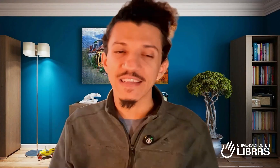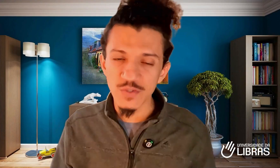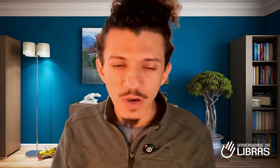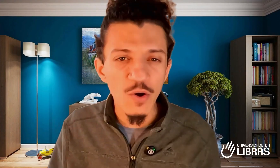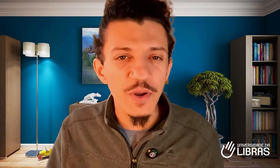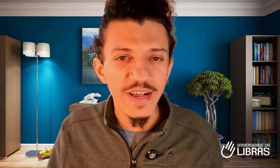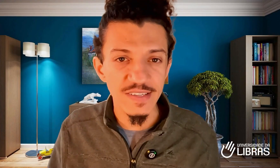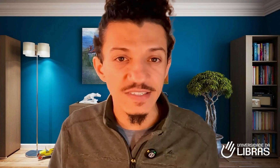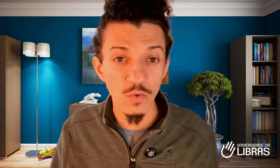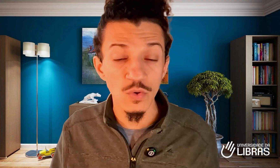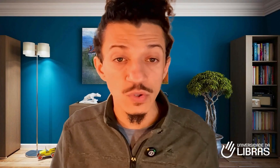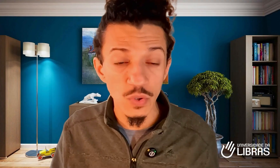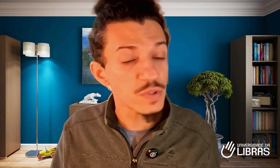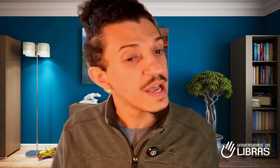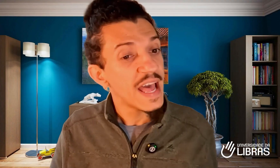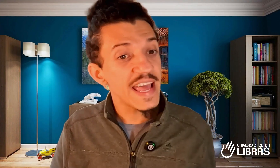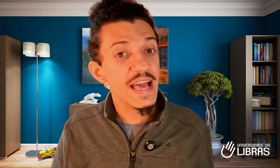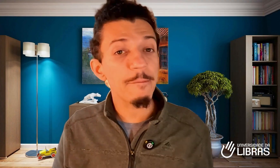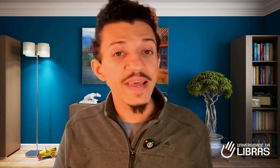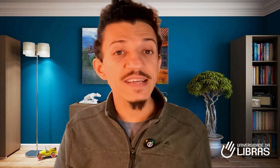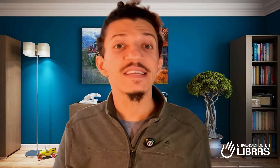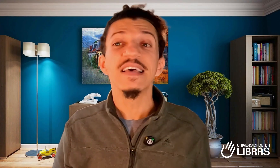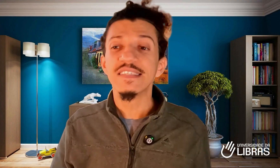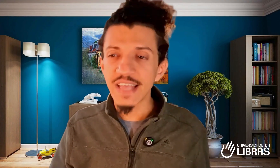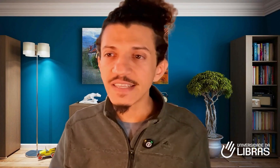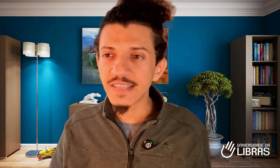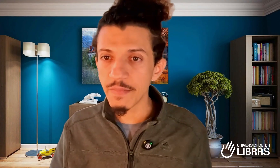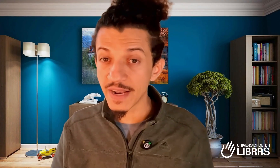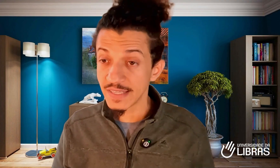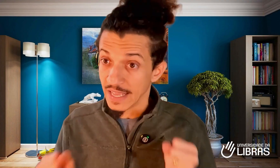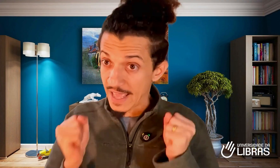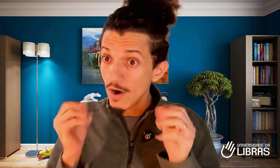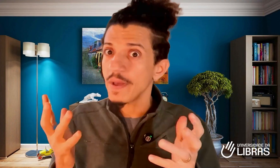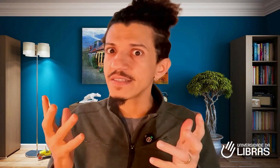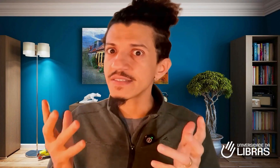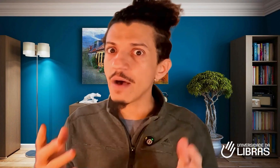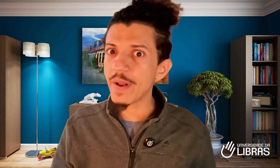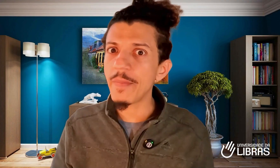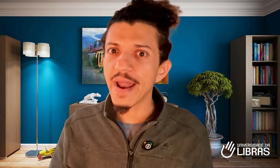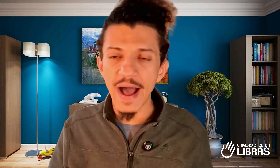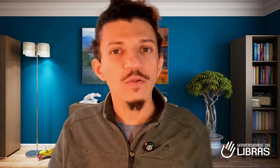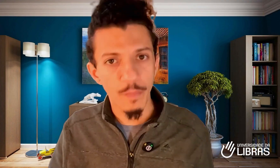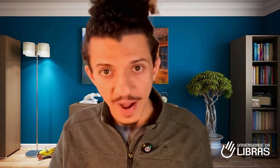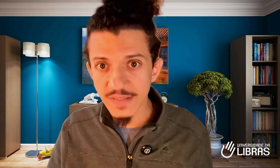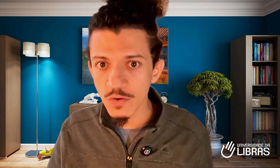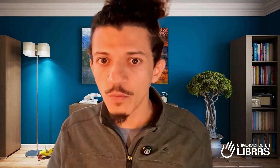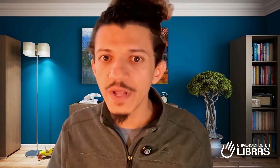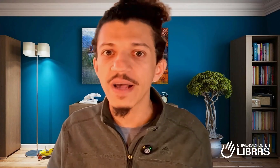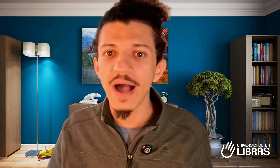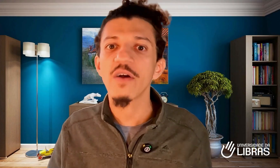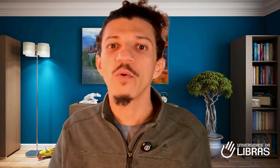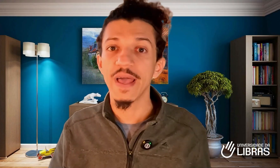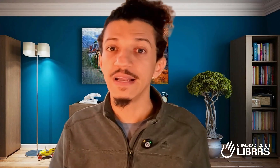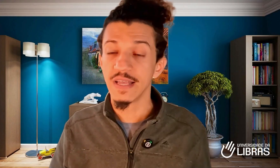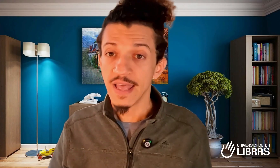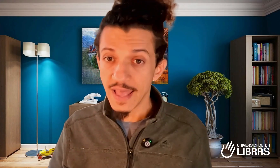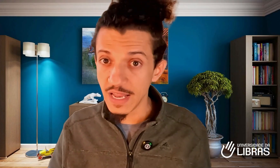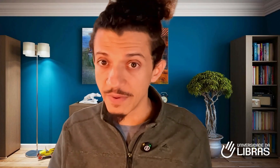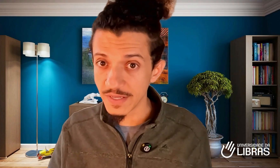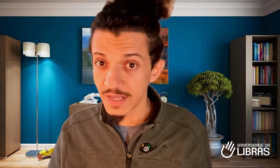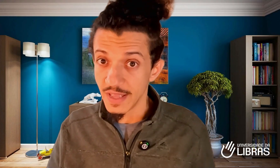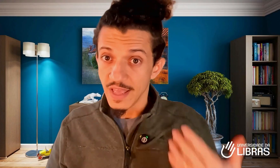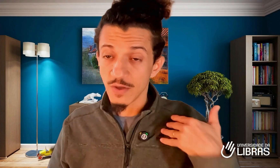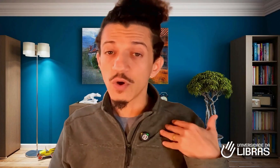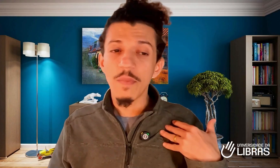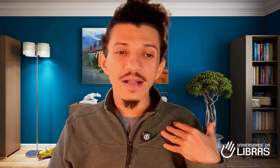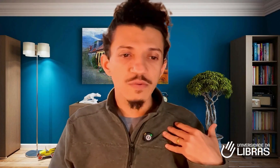transformar a sua comunicação com surdos em apenas 6 semanas e realmente estar preparado para se comunicar com eles em